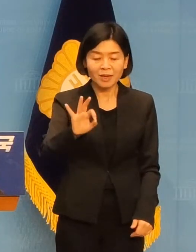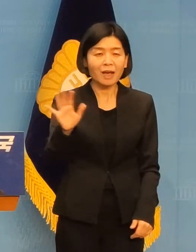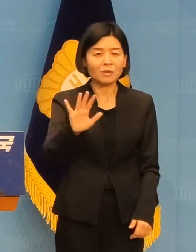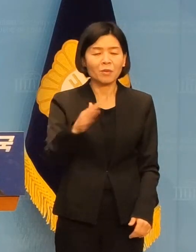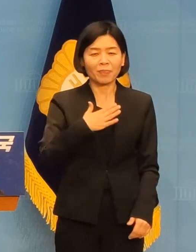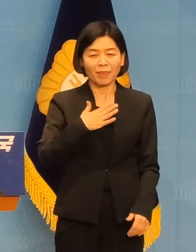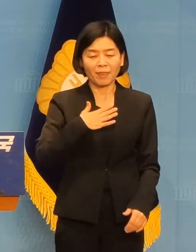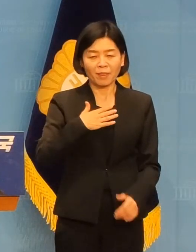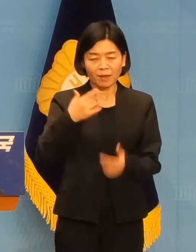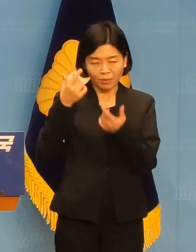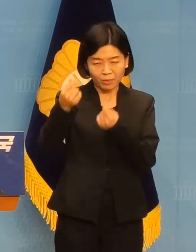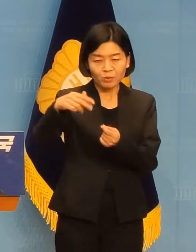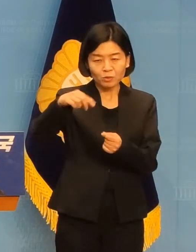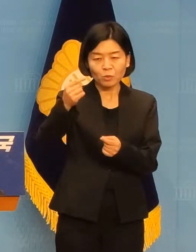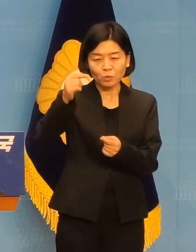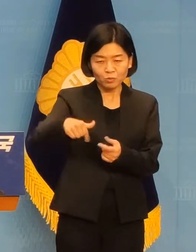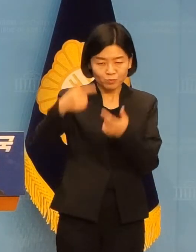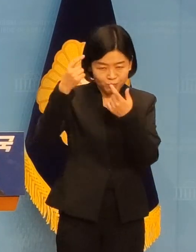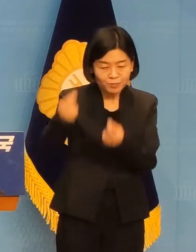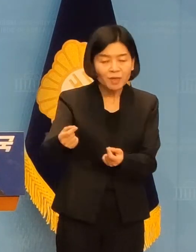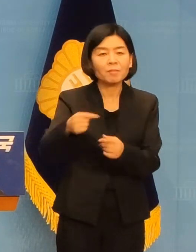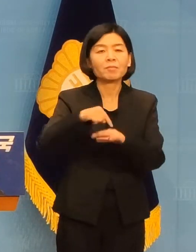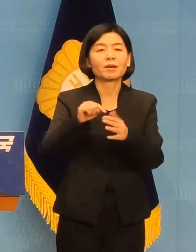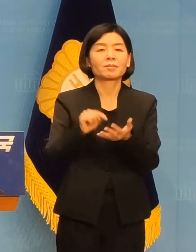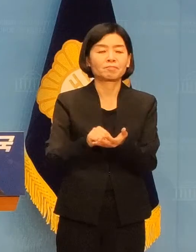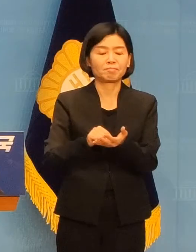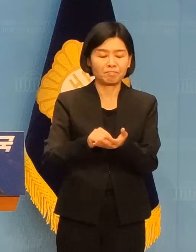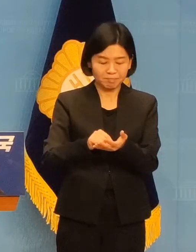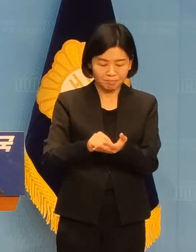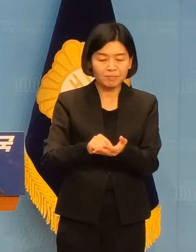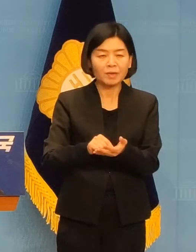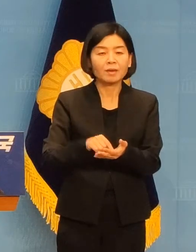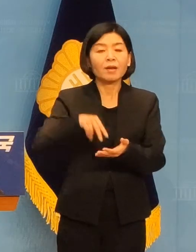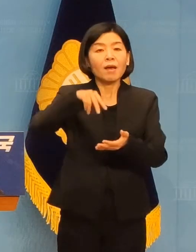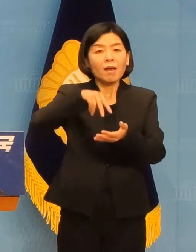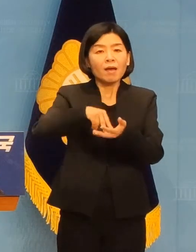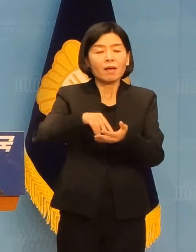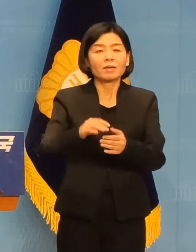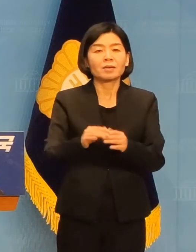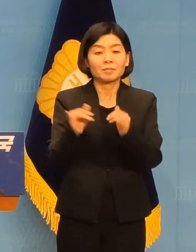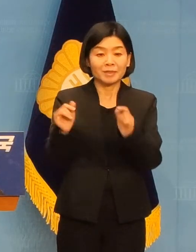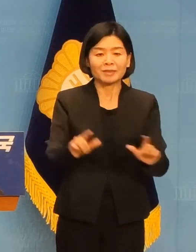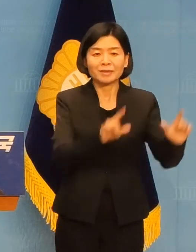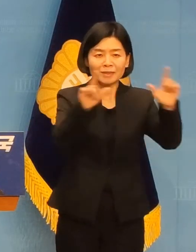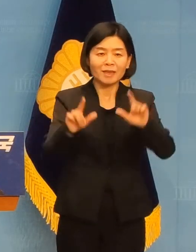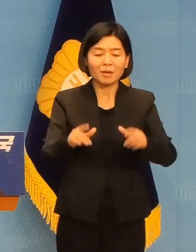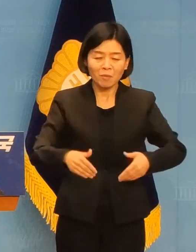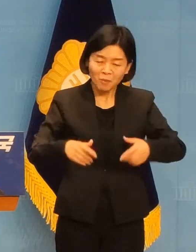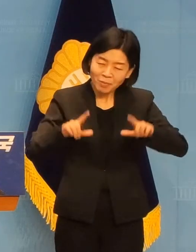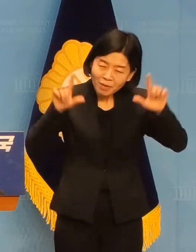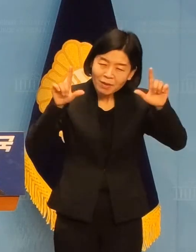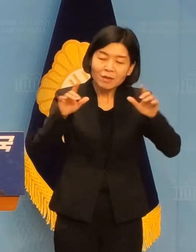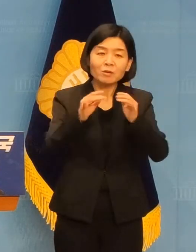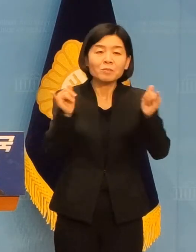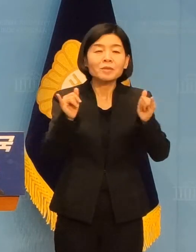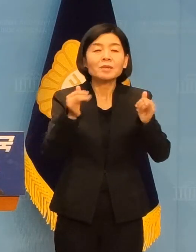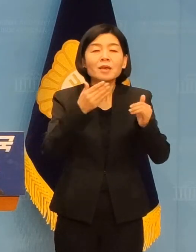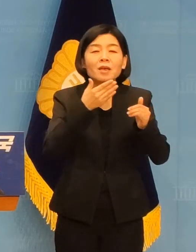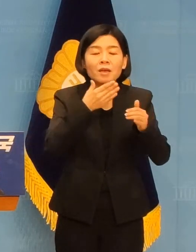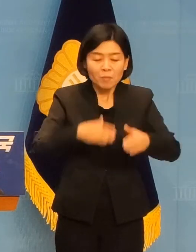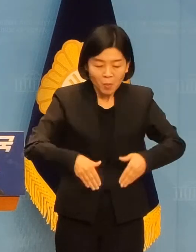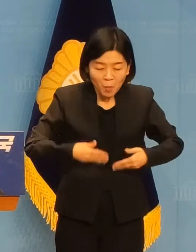조국이라는 마음으로 이 자리에 섰습니다. 민생의 봄날, 국민의 봄날을 위해 정치하는 사람,